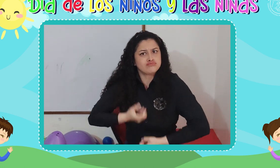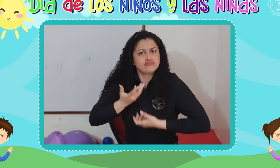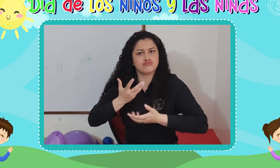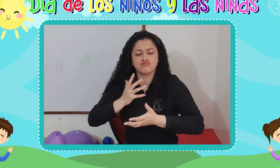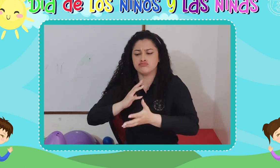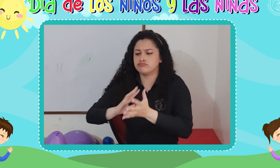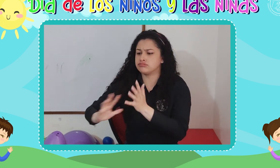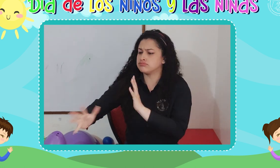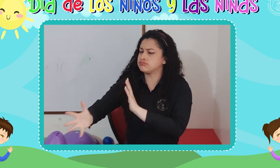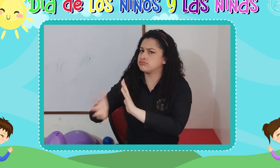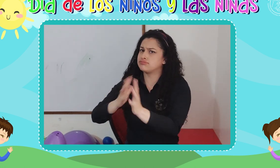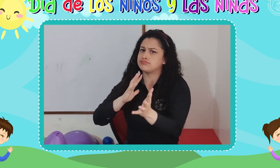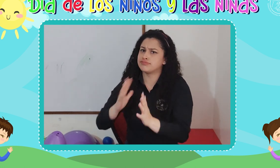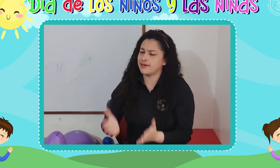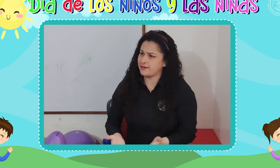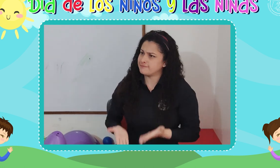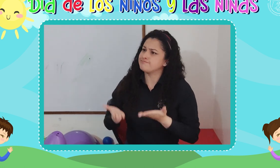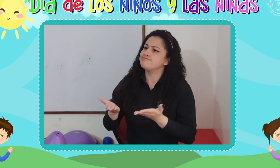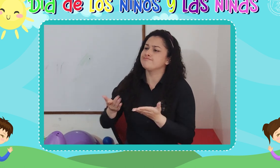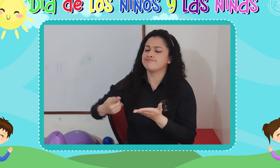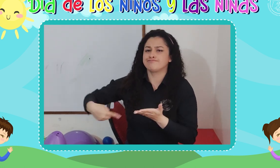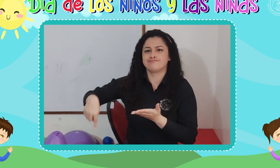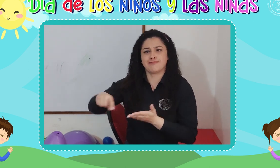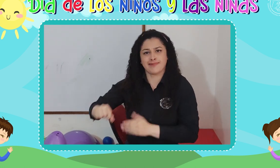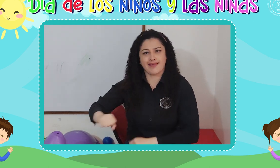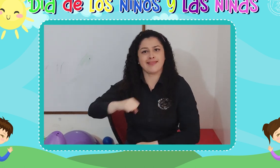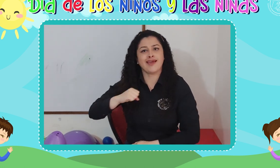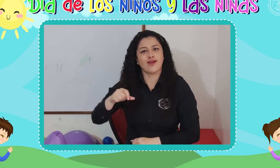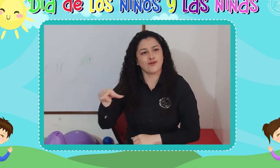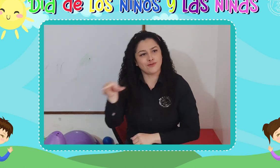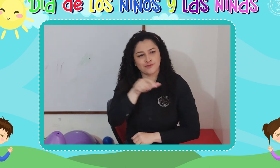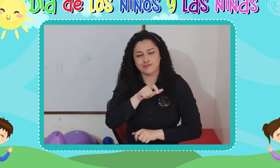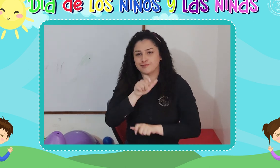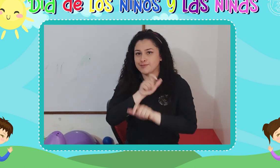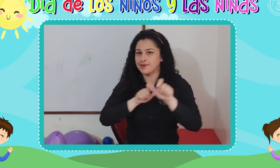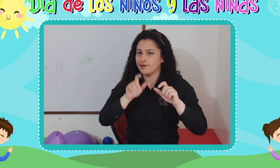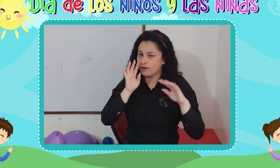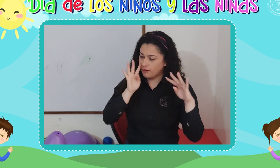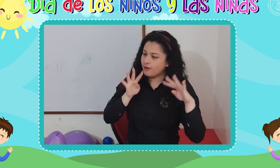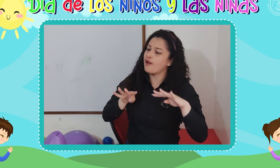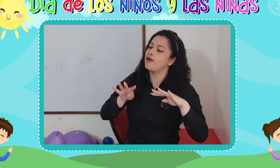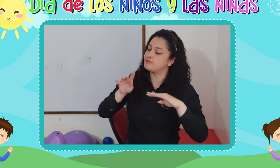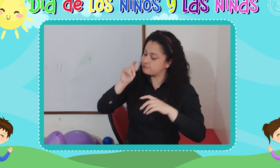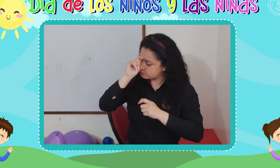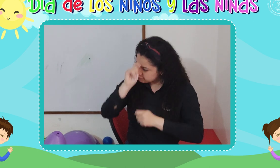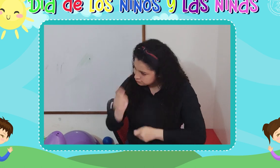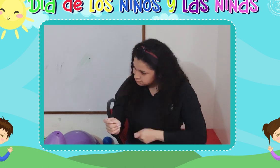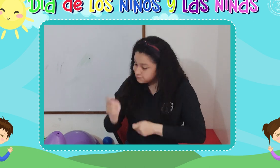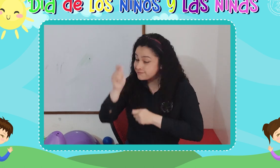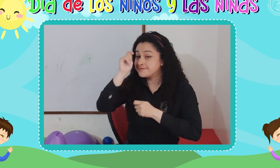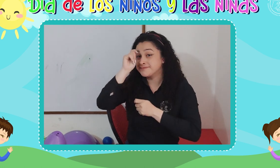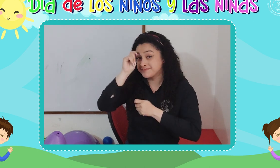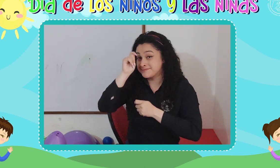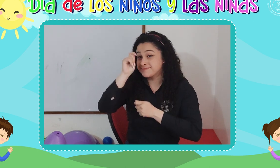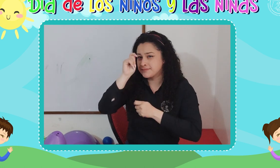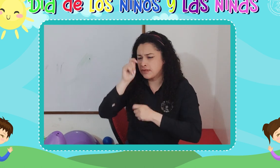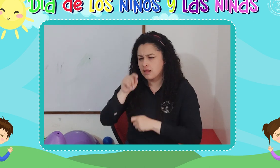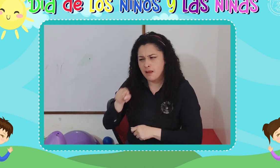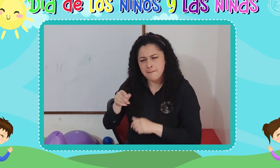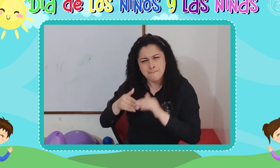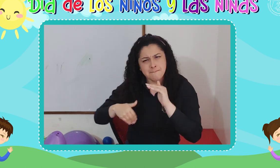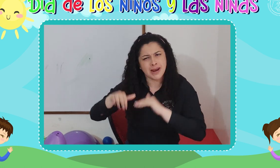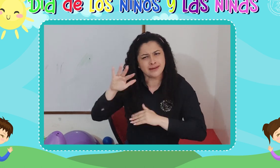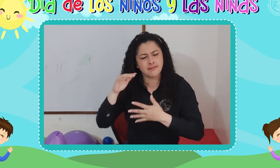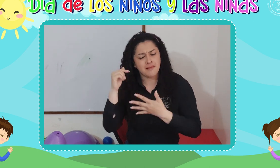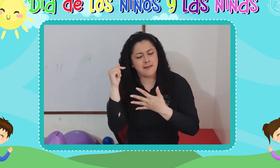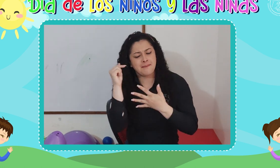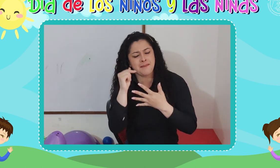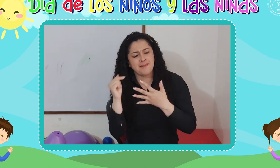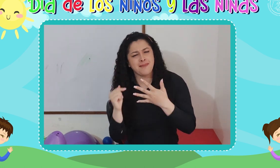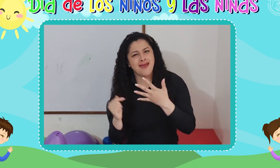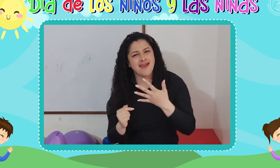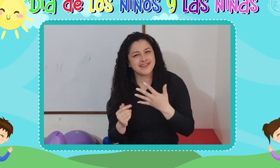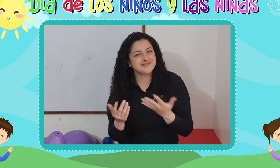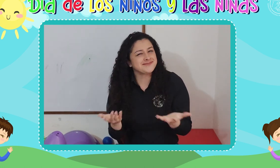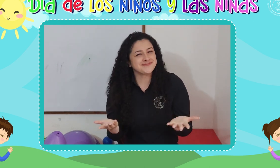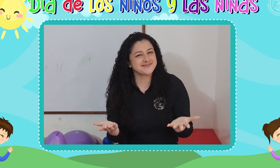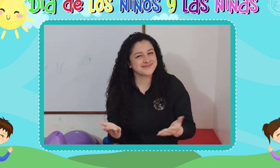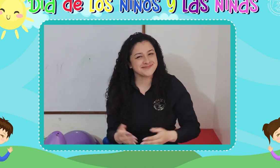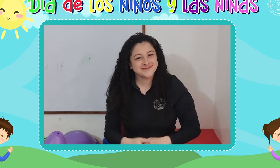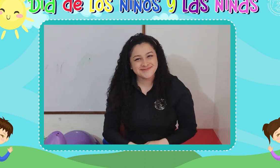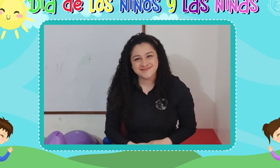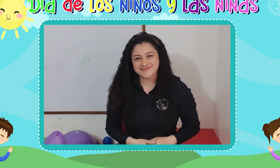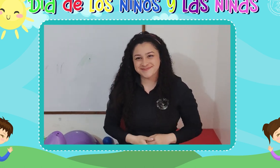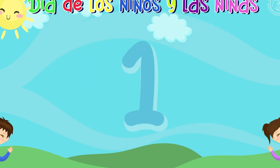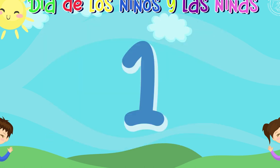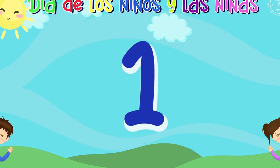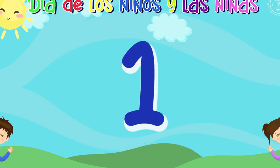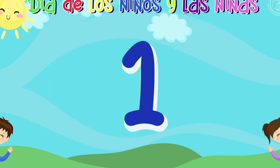dignificando los derechos lingüísticos de los niños sordos del mundo, ha expresado su posición en los siguientes